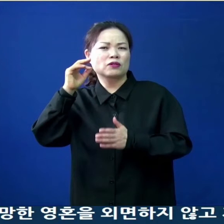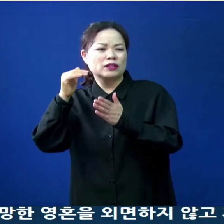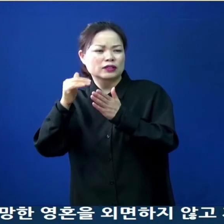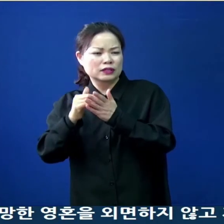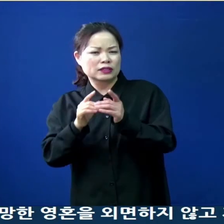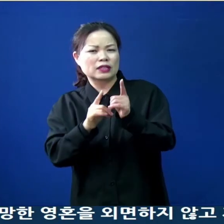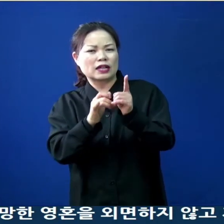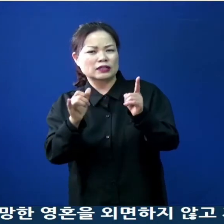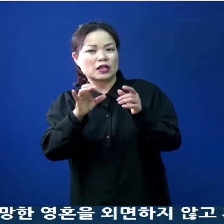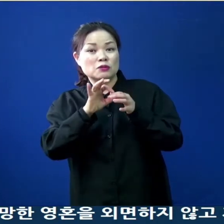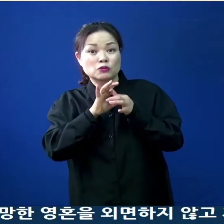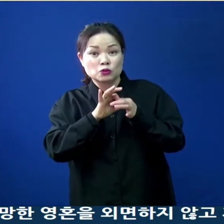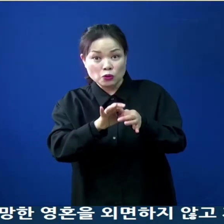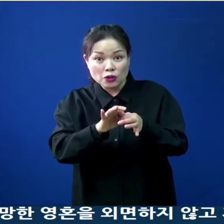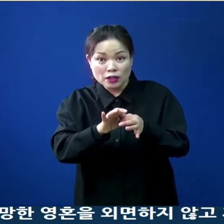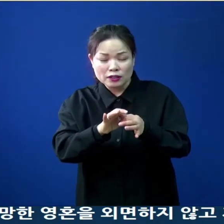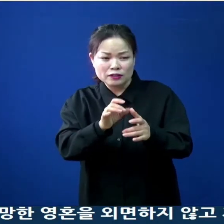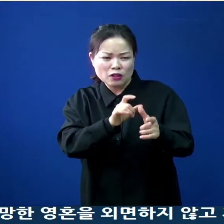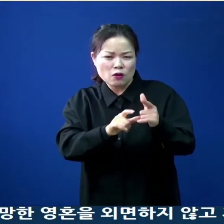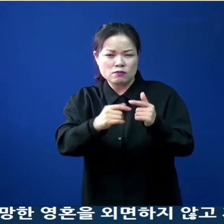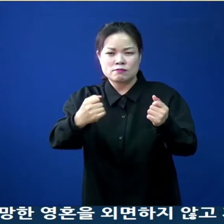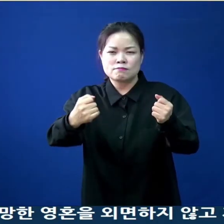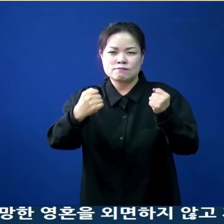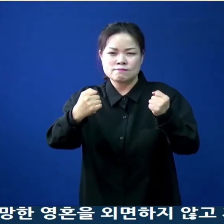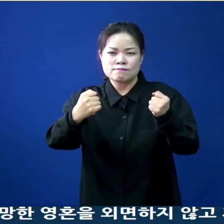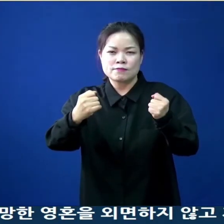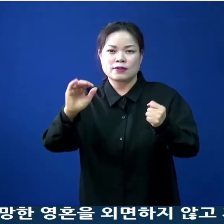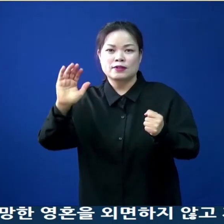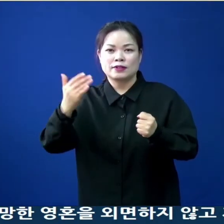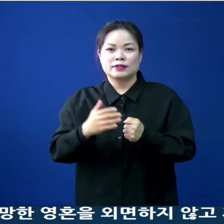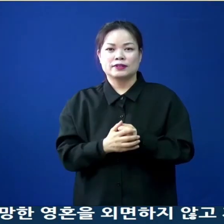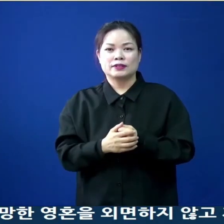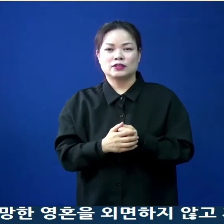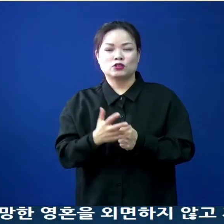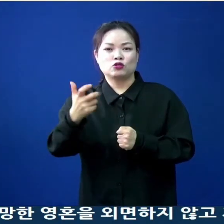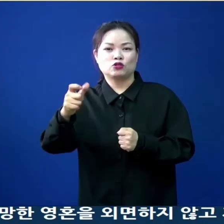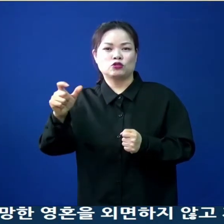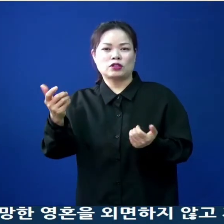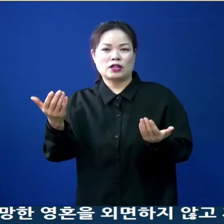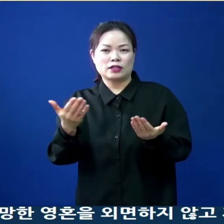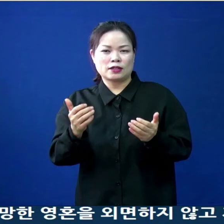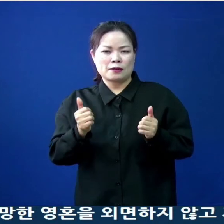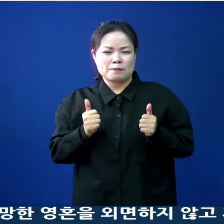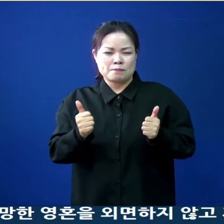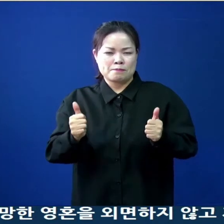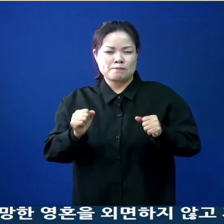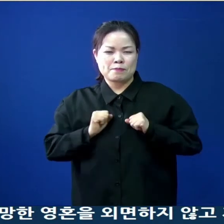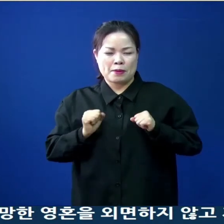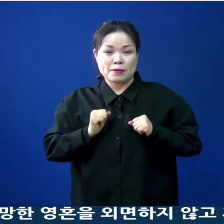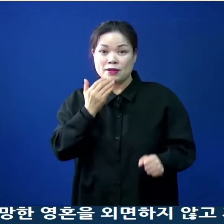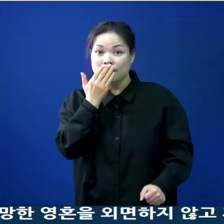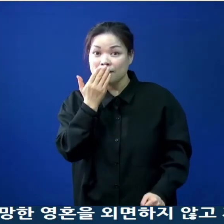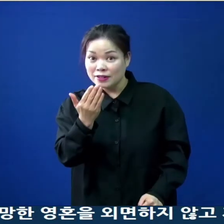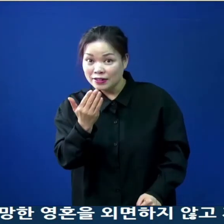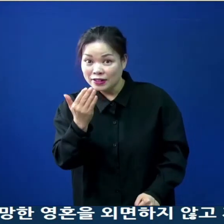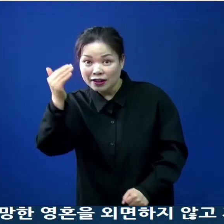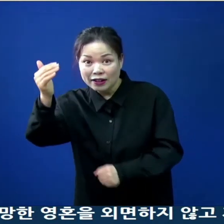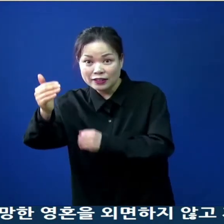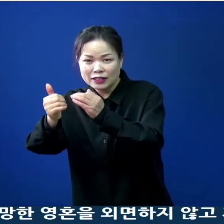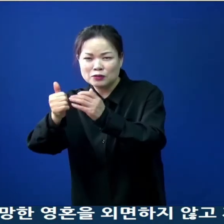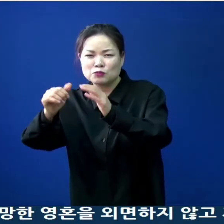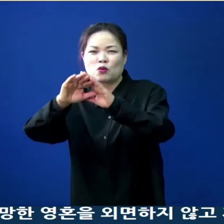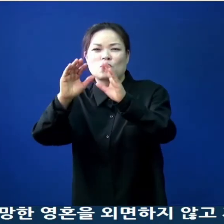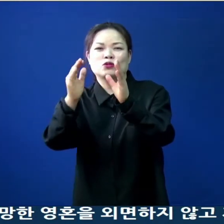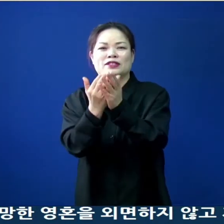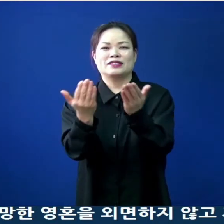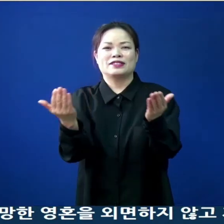그 한 사람을 통해서 더욱더 힘을 낼 수 있게 되었고 주의 일에 매진할 수 있게 되었습니다. 그리고 하나님께서 이 모든